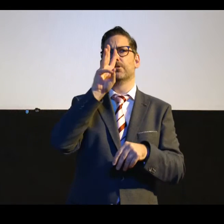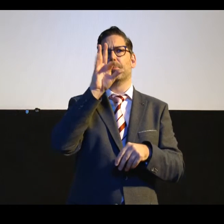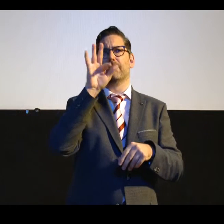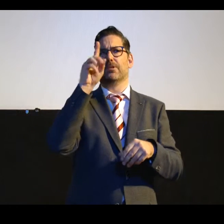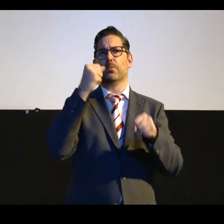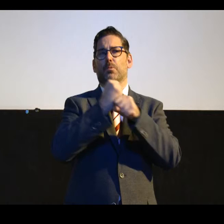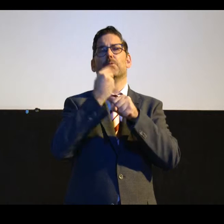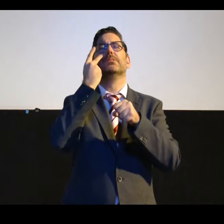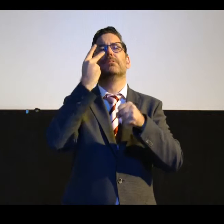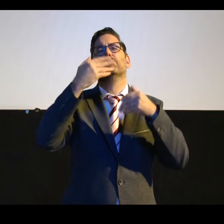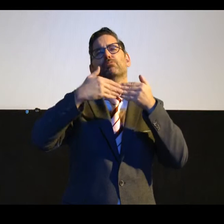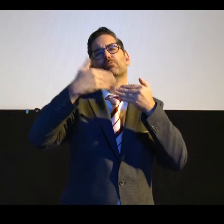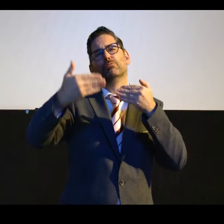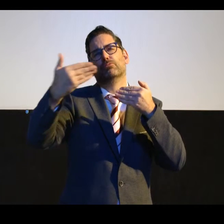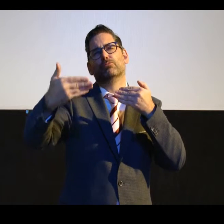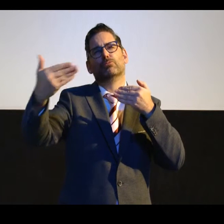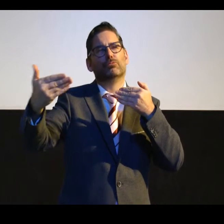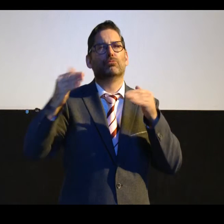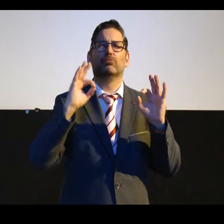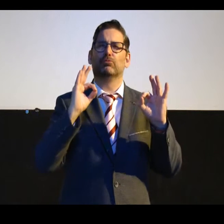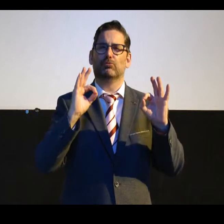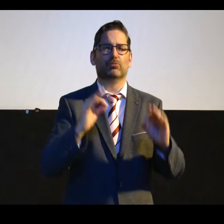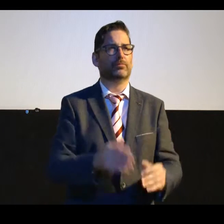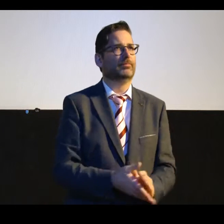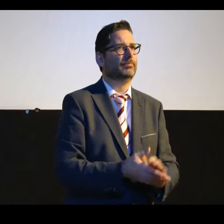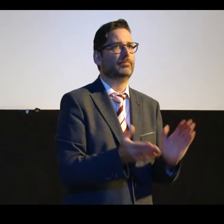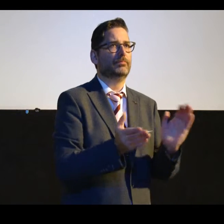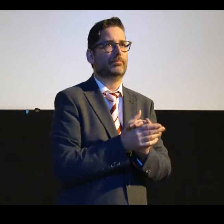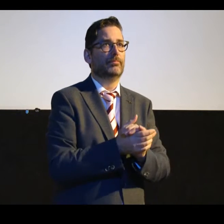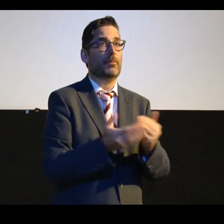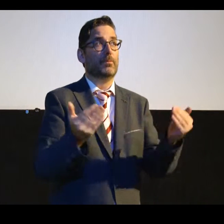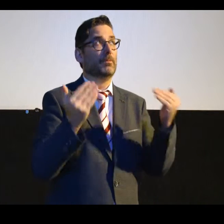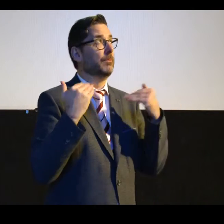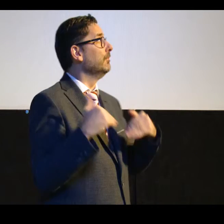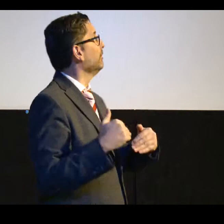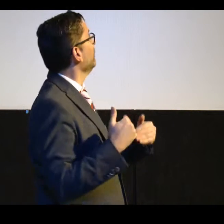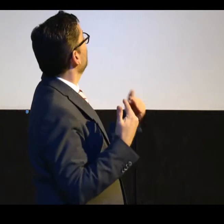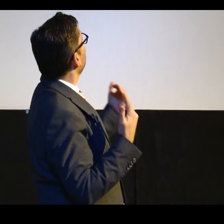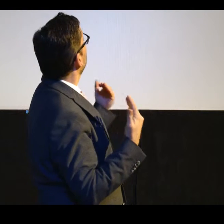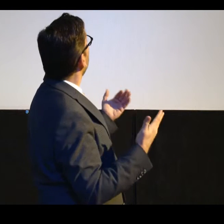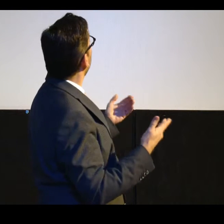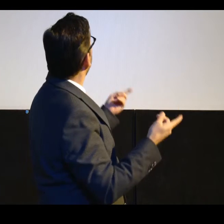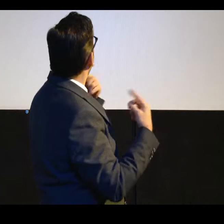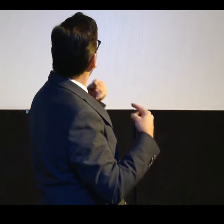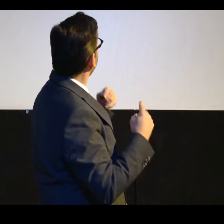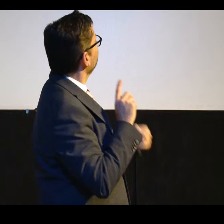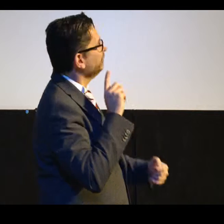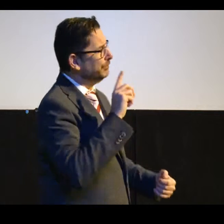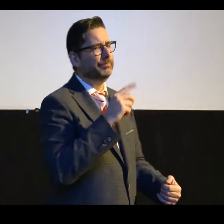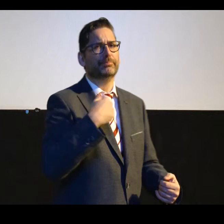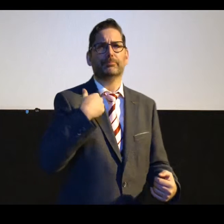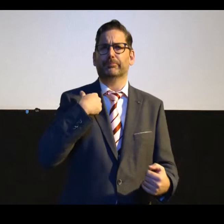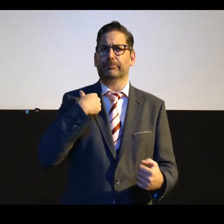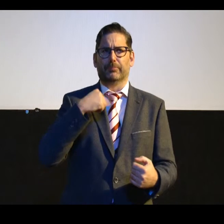trabajo francamente importante, tanto desde la Federación Mundial como el nuestro de cara al futuro.